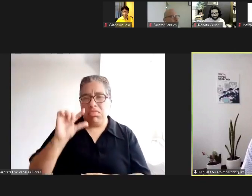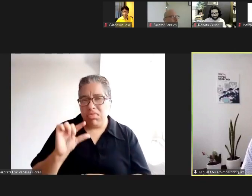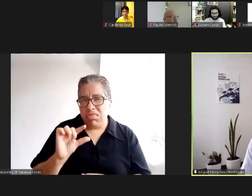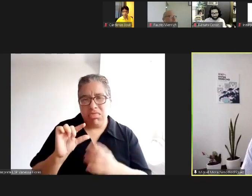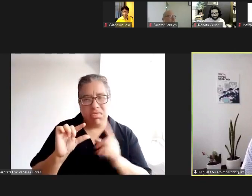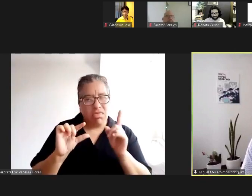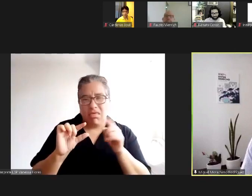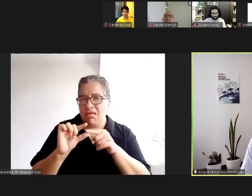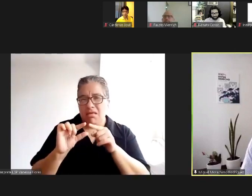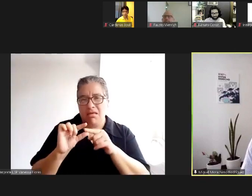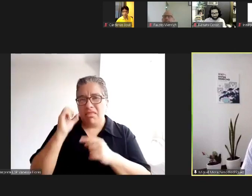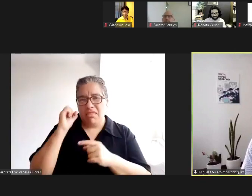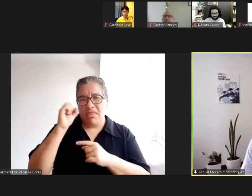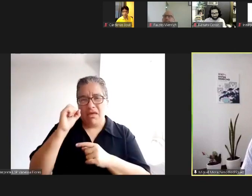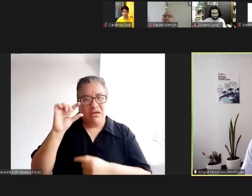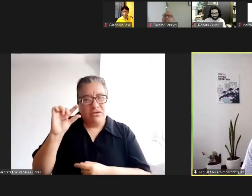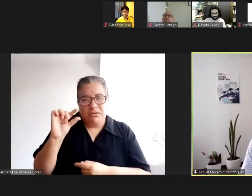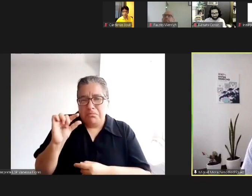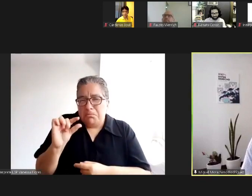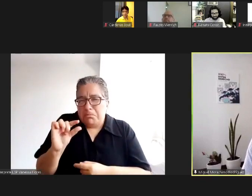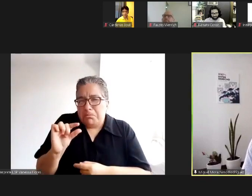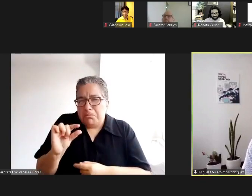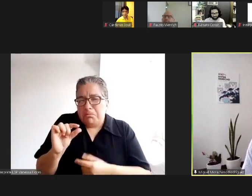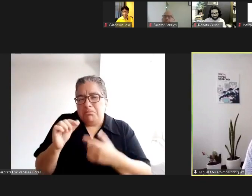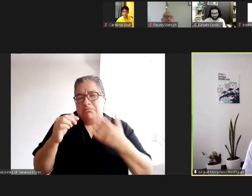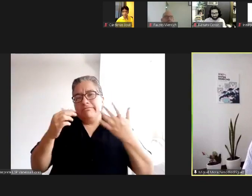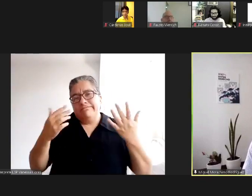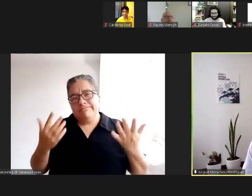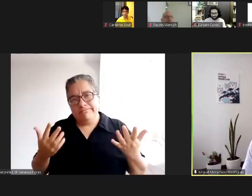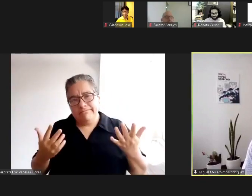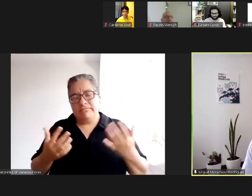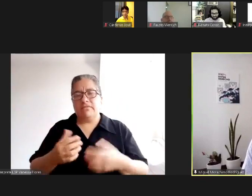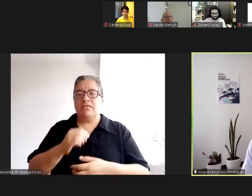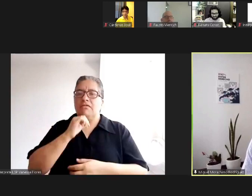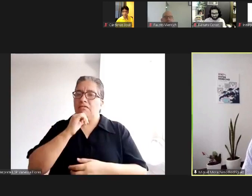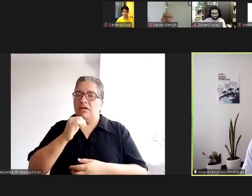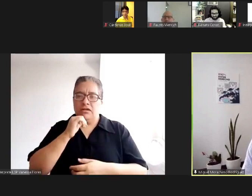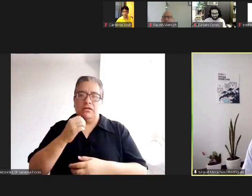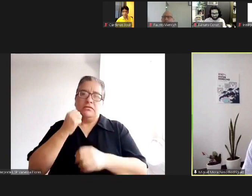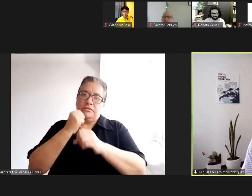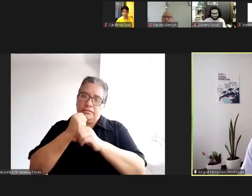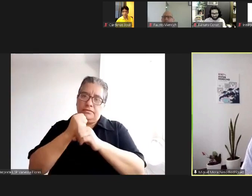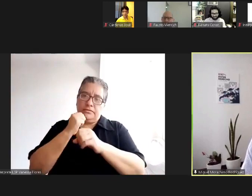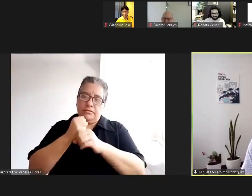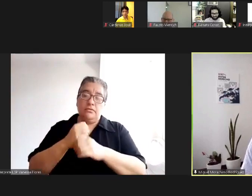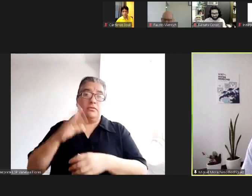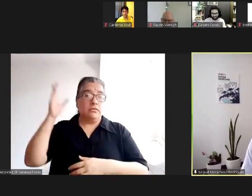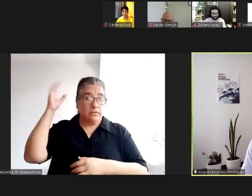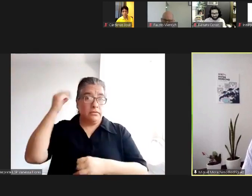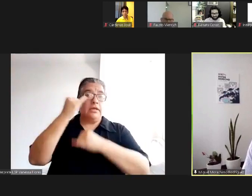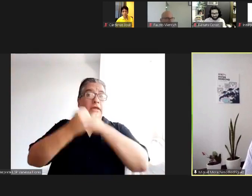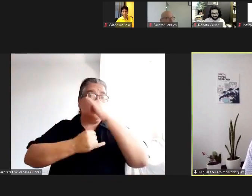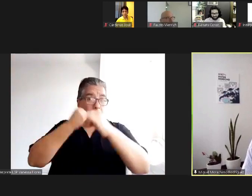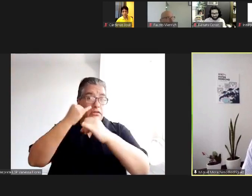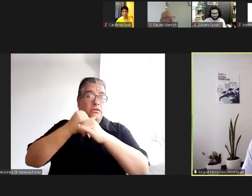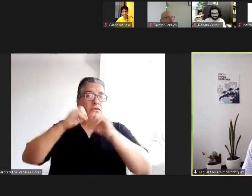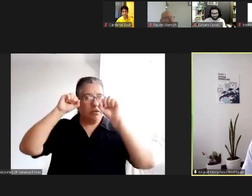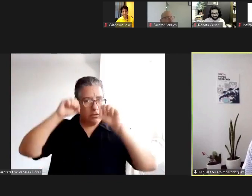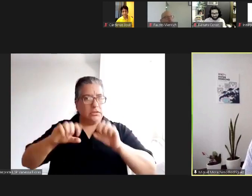la ley todavía y lamentablemente hay varios esfuerzos de política pública a nivel internacional para empezar a cambiar